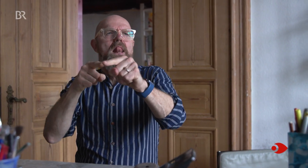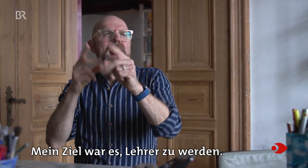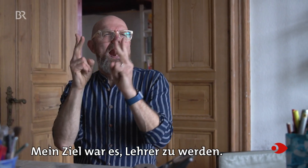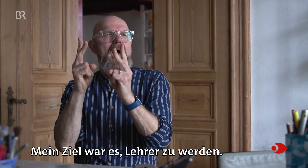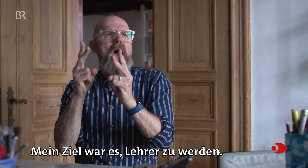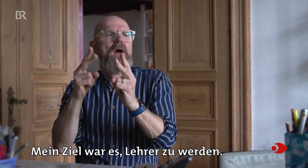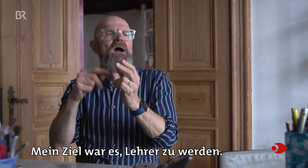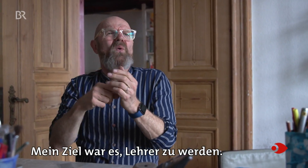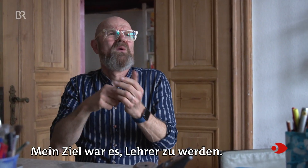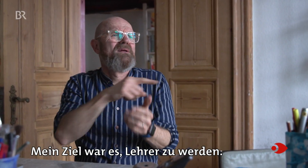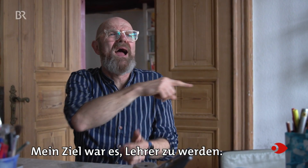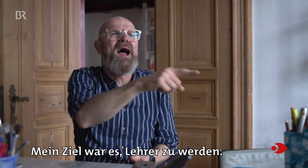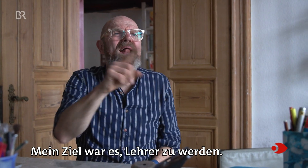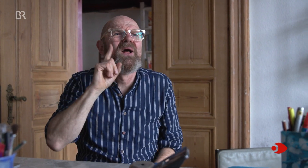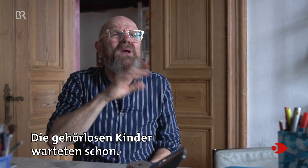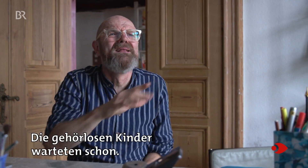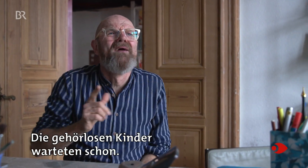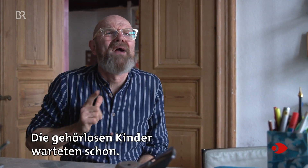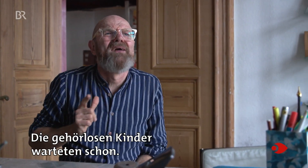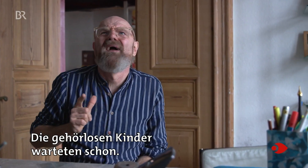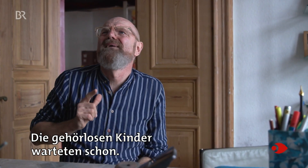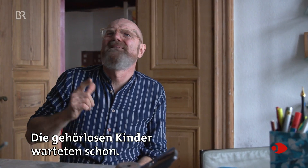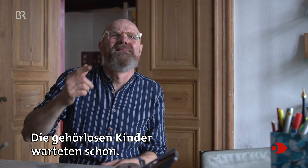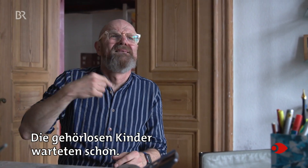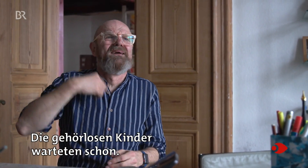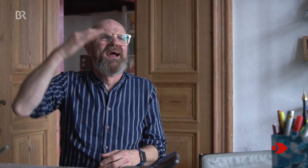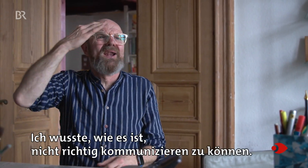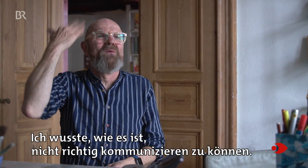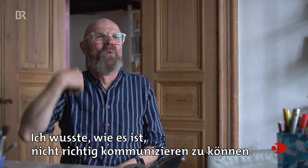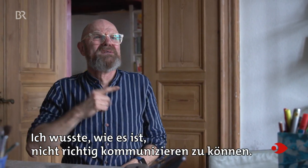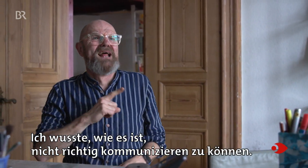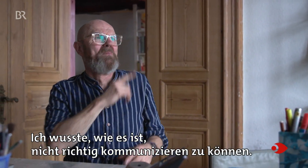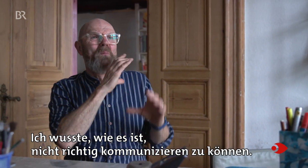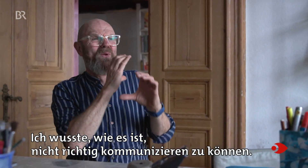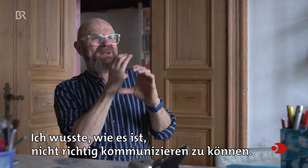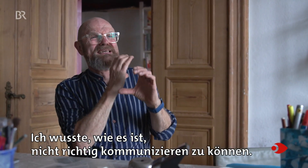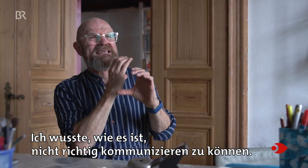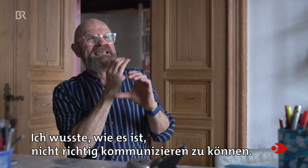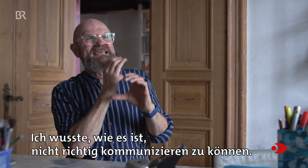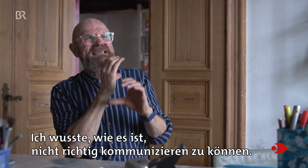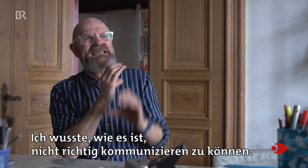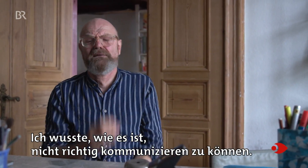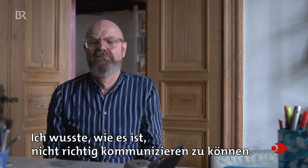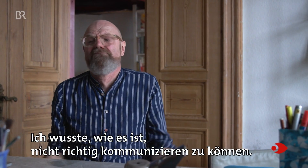Mein Ziel war es, Lehrer zu werden. Die gehörlosen Kinder warteten schon. Ich wusste, wie es ist, nicht richtig kommunizieren zu können.